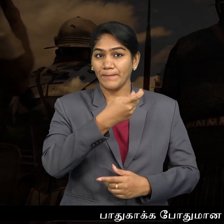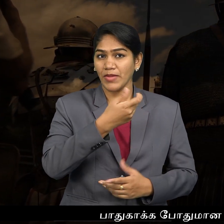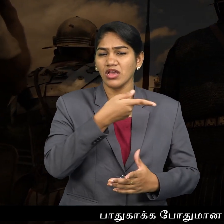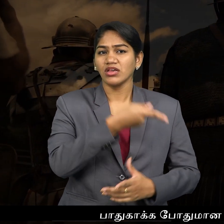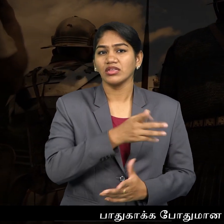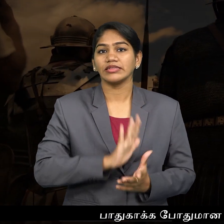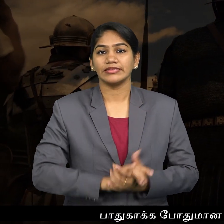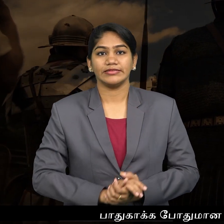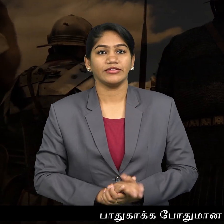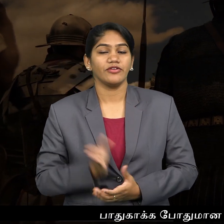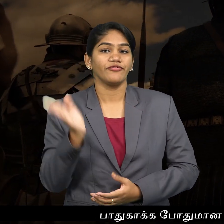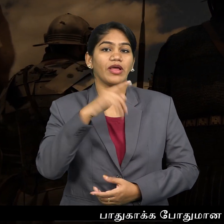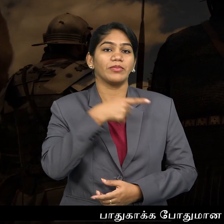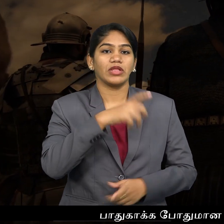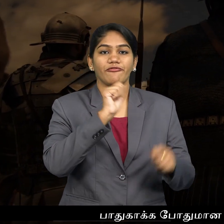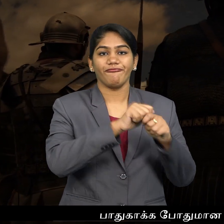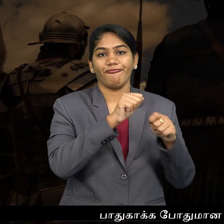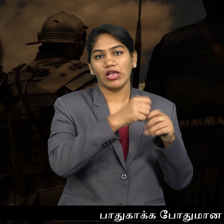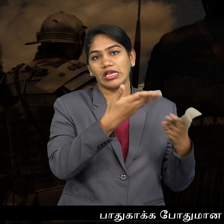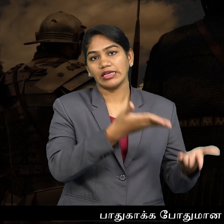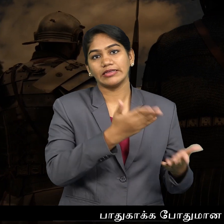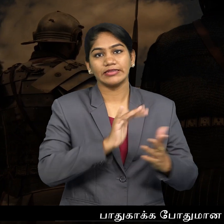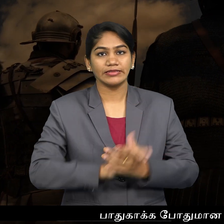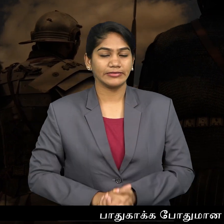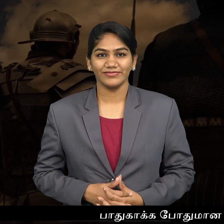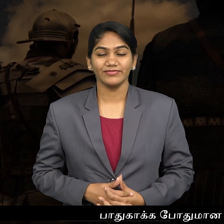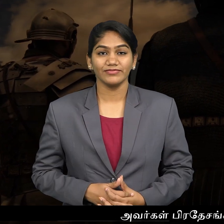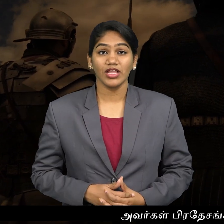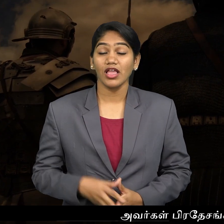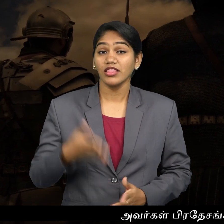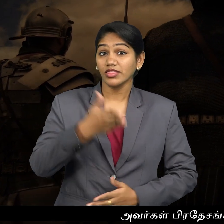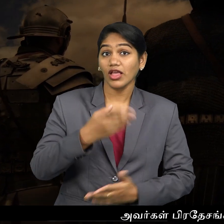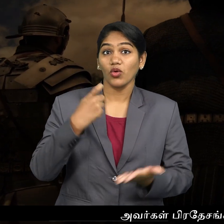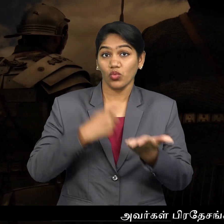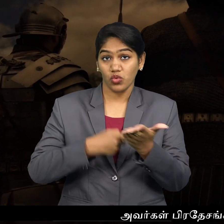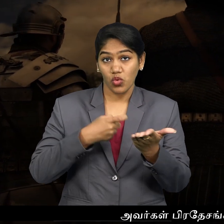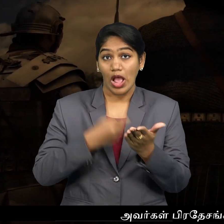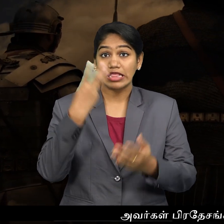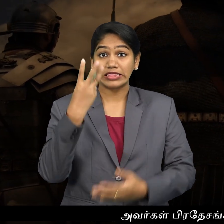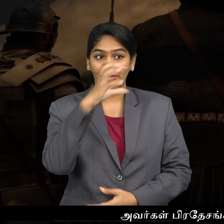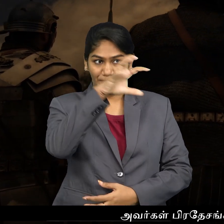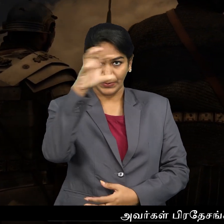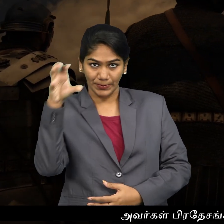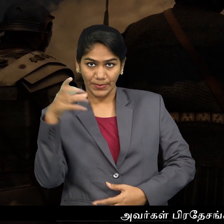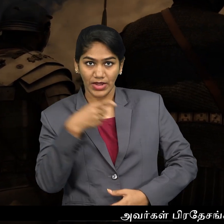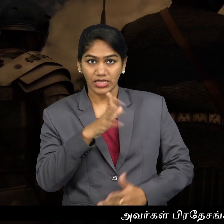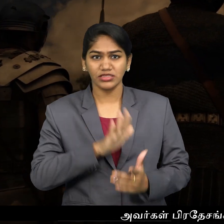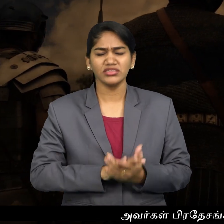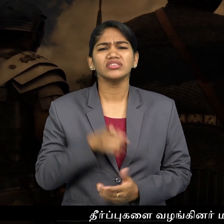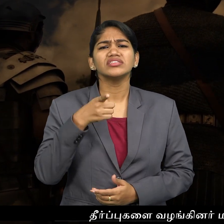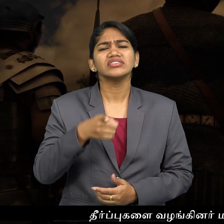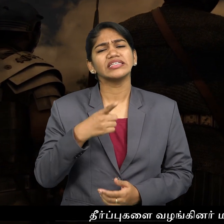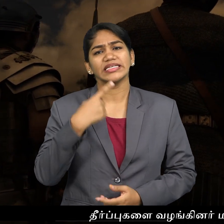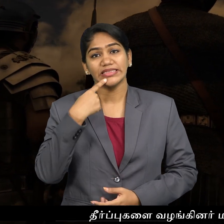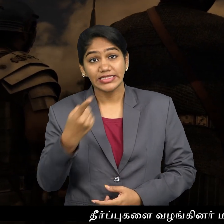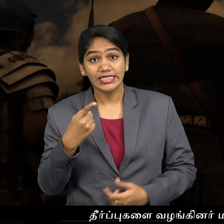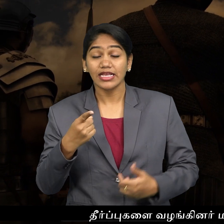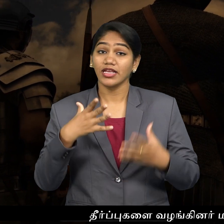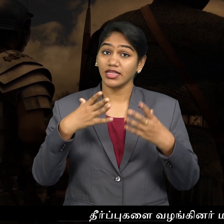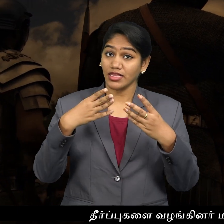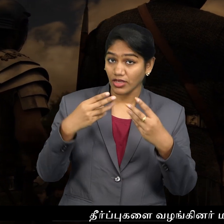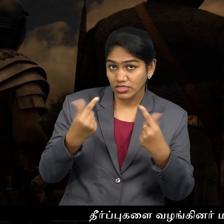பாதுகாக்க போதுமான வீரர்கள் தேவைப்பட்டனர். அவர்கள் பிரதேசங்களை ஆட்சி செய்தனர்,